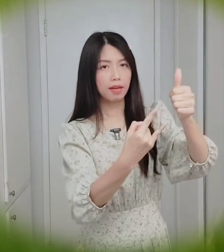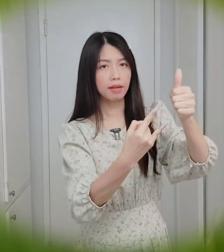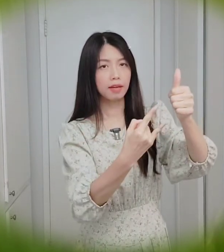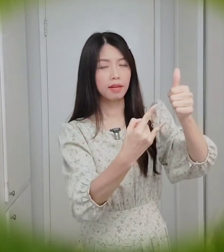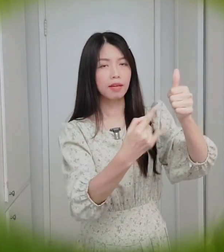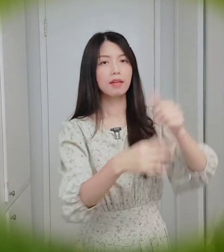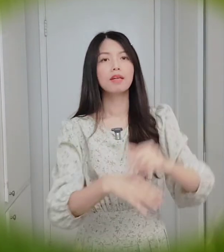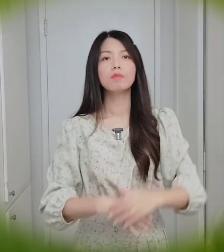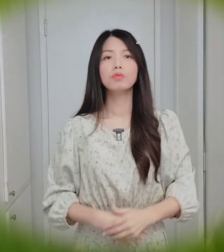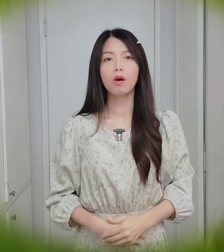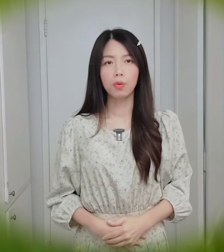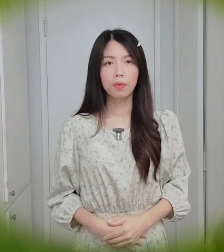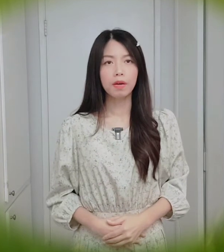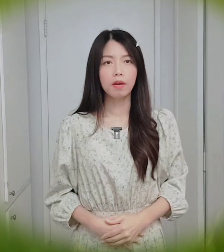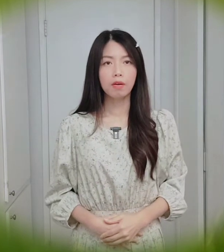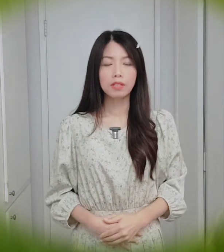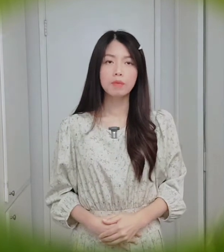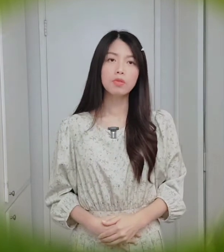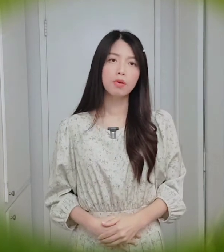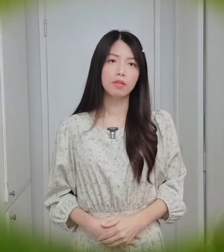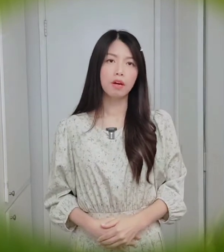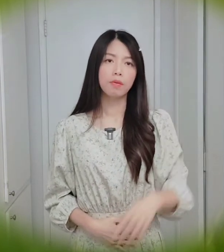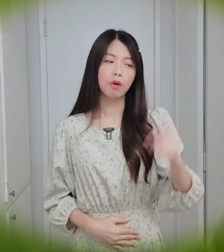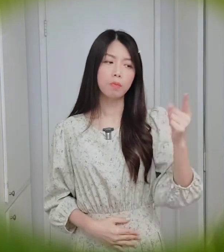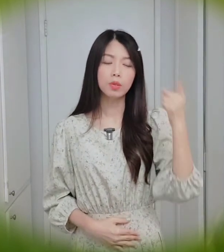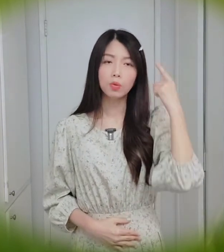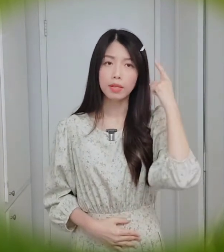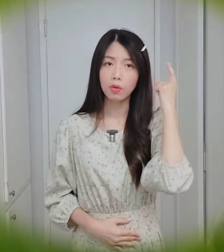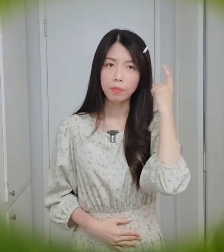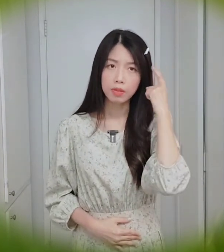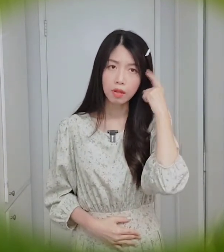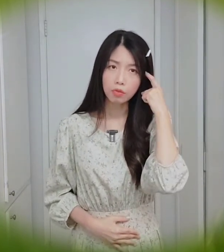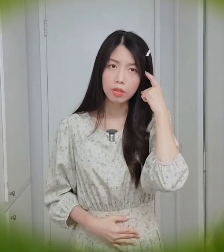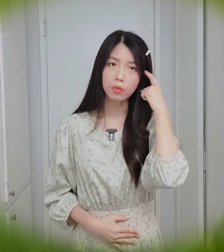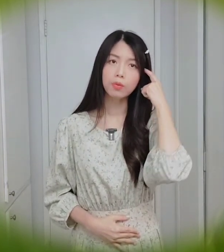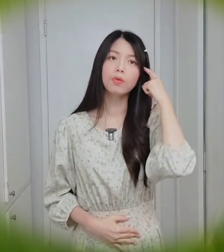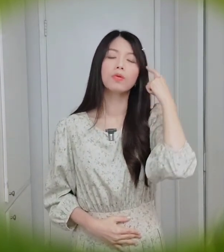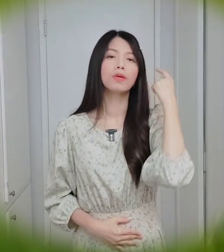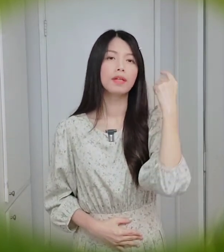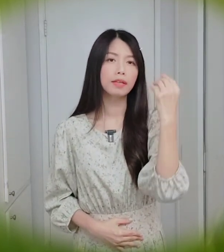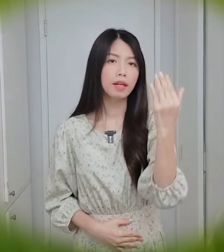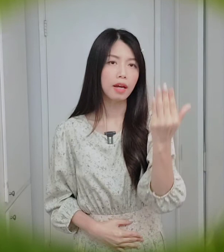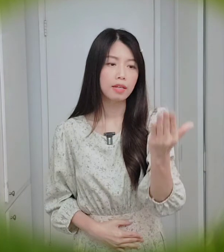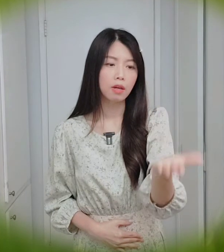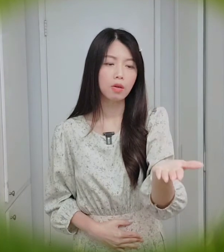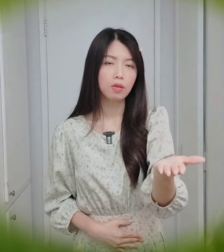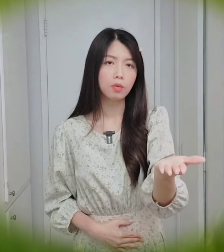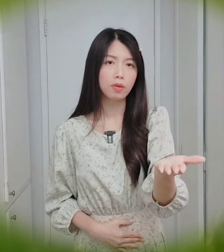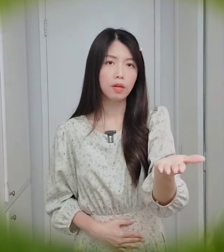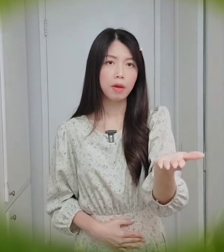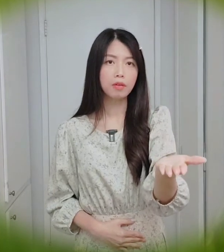주님께. 물어요. 질문 수어는요. 검지로 관자들 한번 찍어주시고 상대를